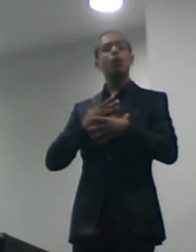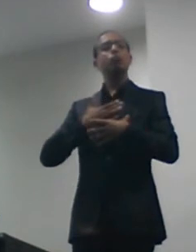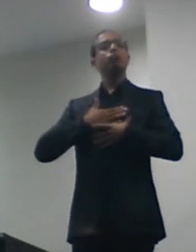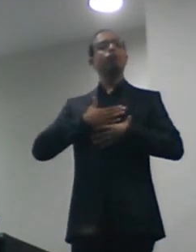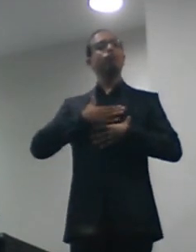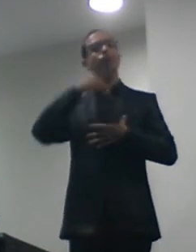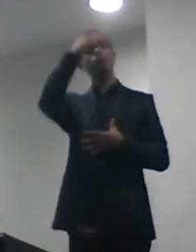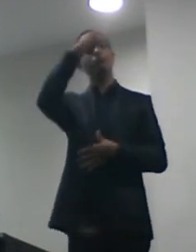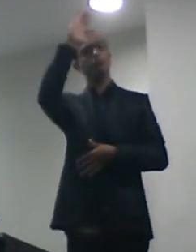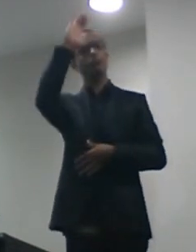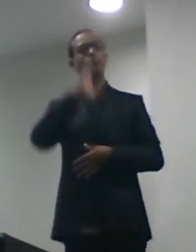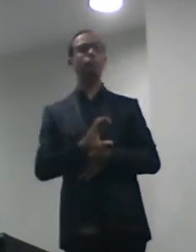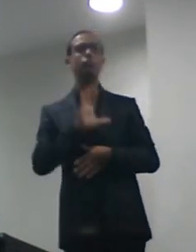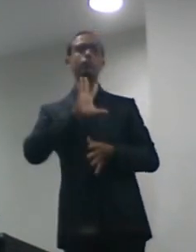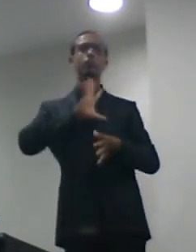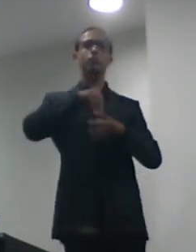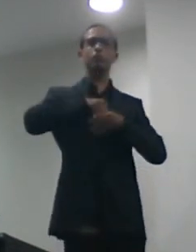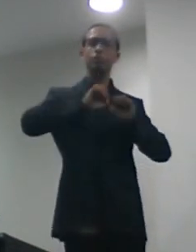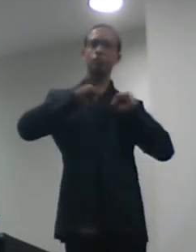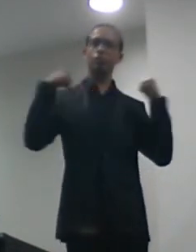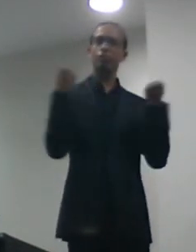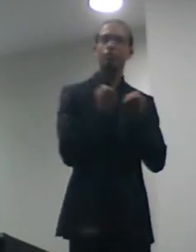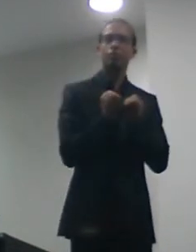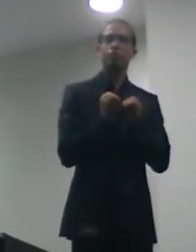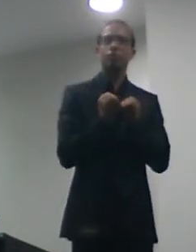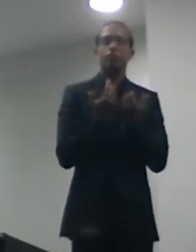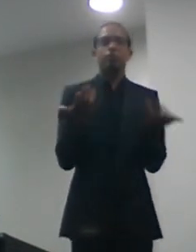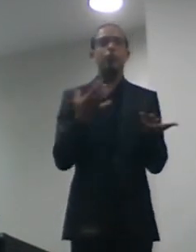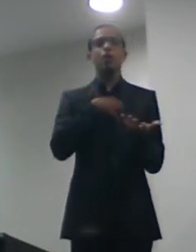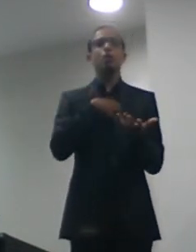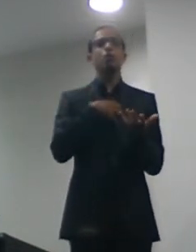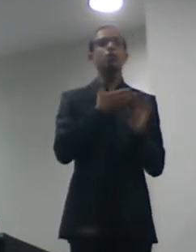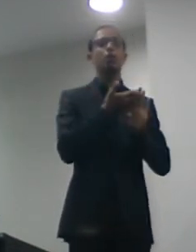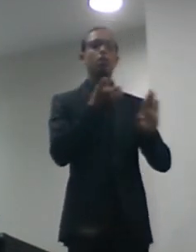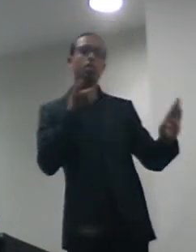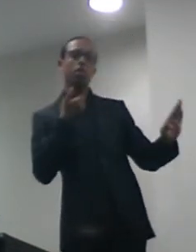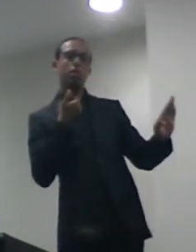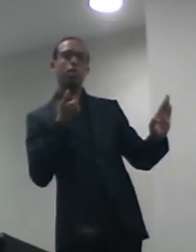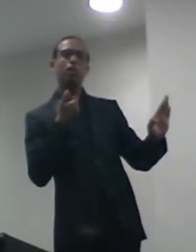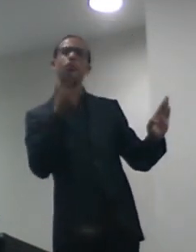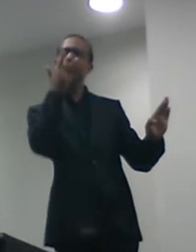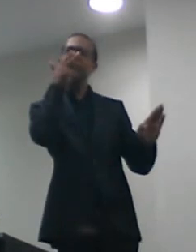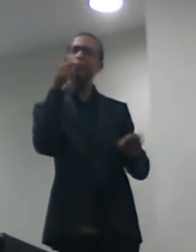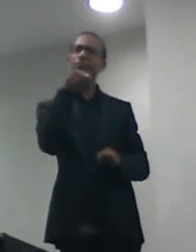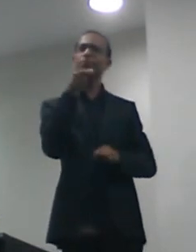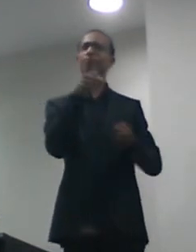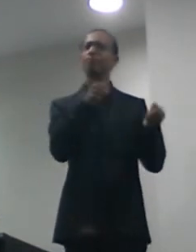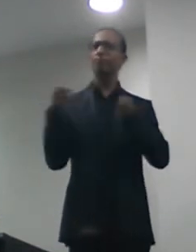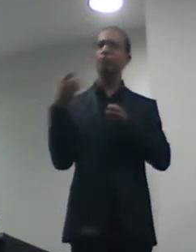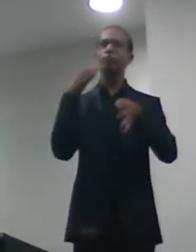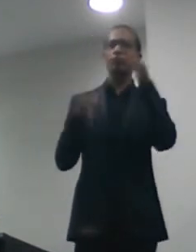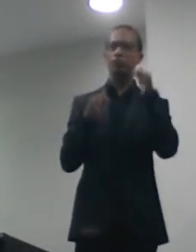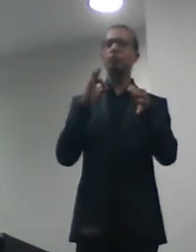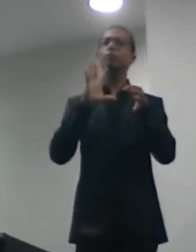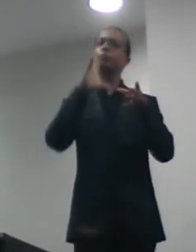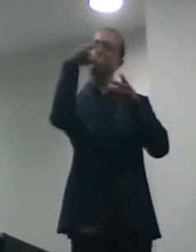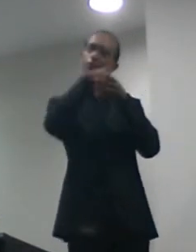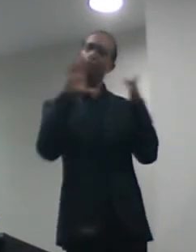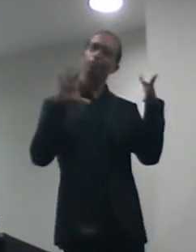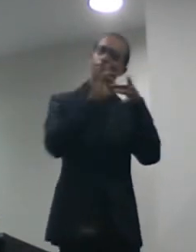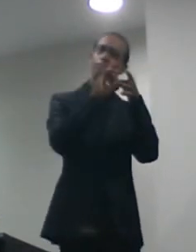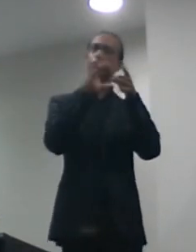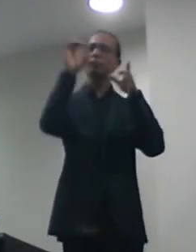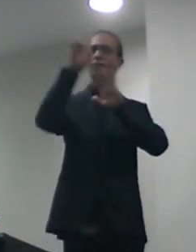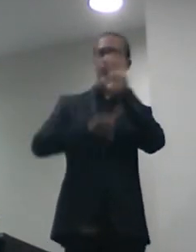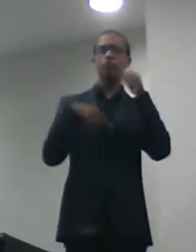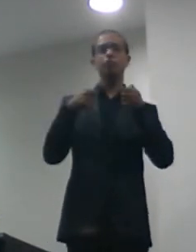indivíduo, uma pessoa da sociedade. Ela não vai sentir-se marginalizada. Eu acho que o Poder Judiciário, que está vinculado a esses direitos, deve garantir isso a